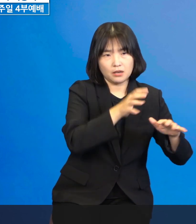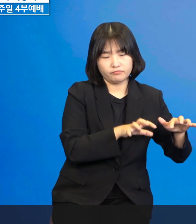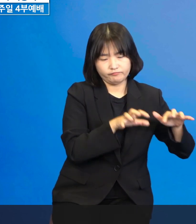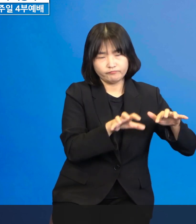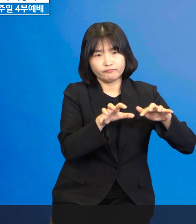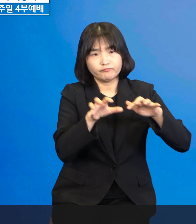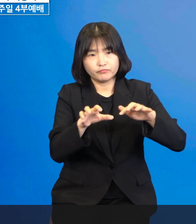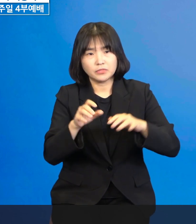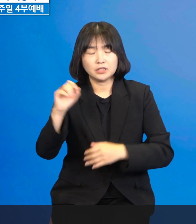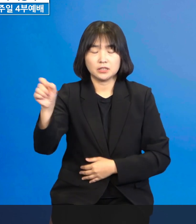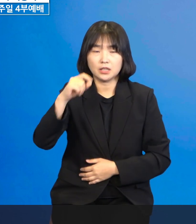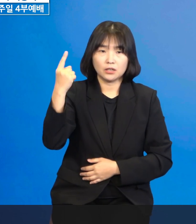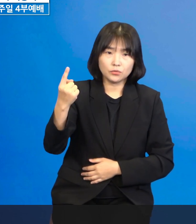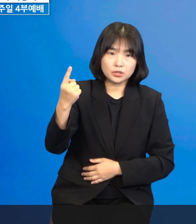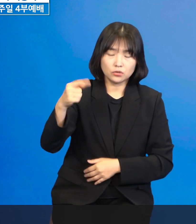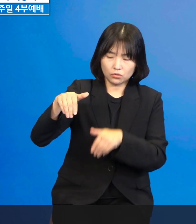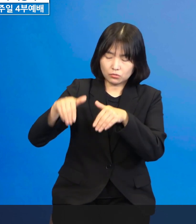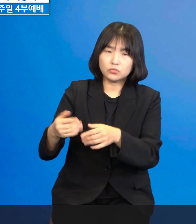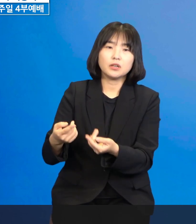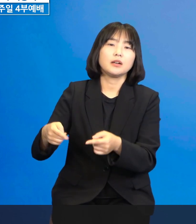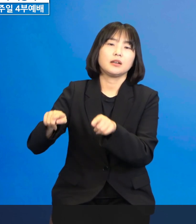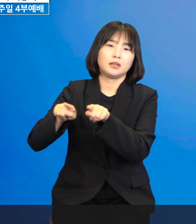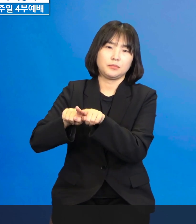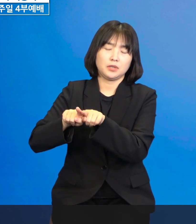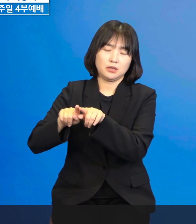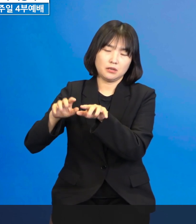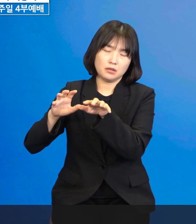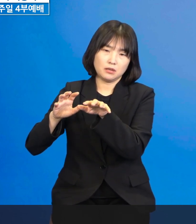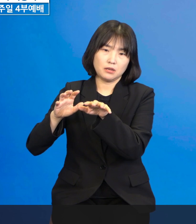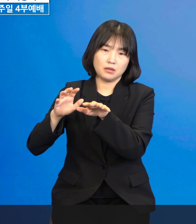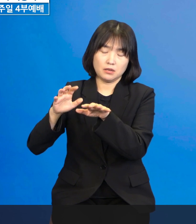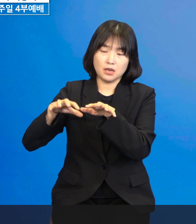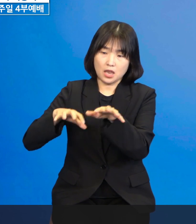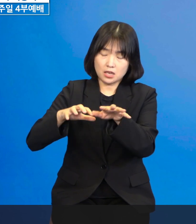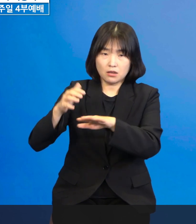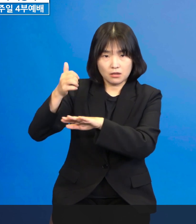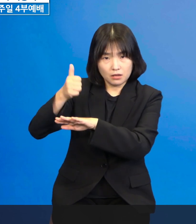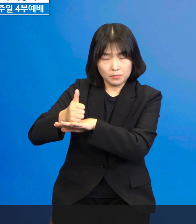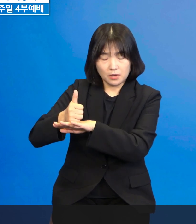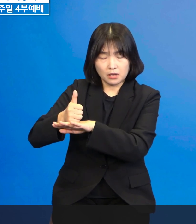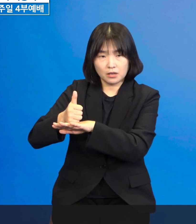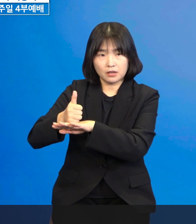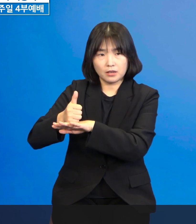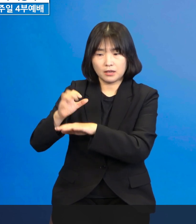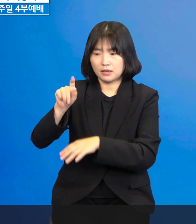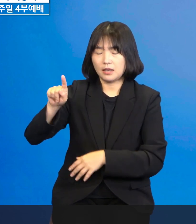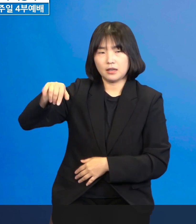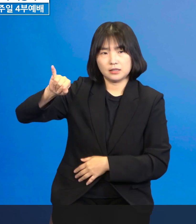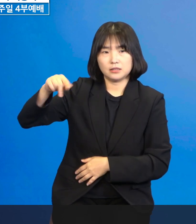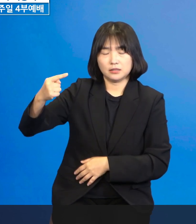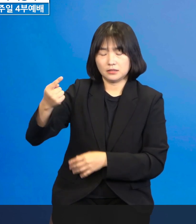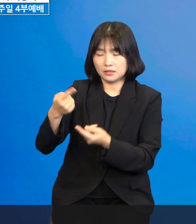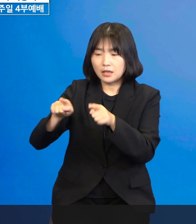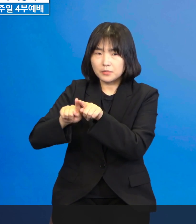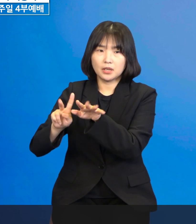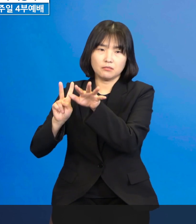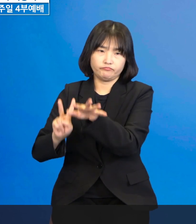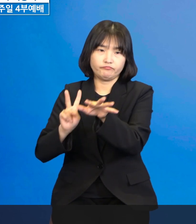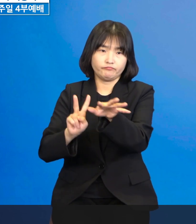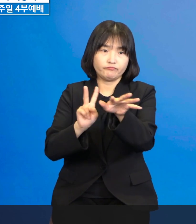거느리고 나아갔으며 다윗도 부하를 거느리고 그 행렬의 맨 뒤에서 아기스와 함께